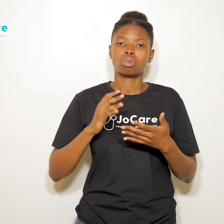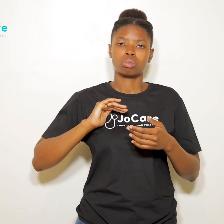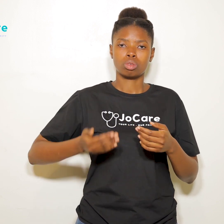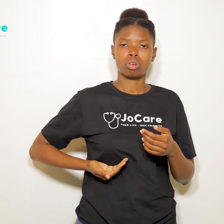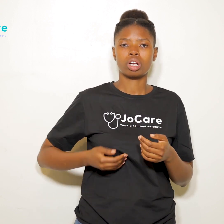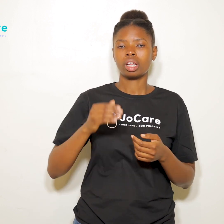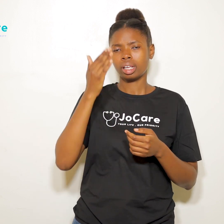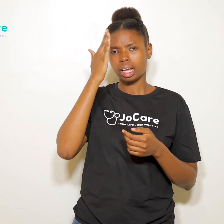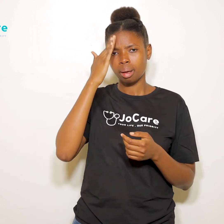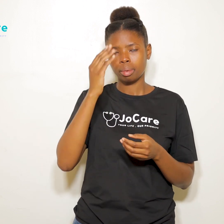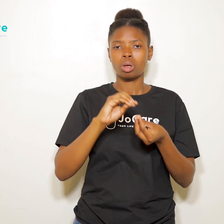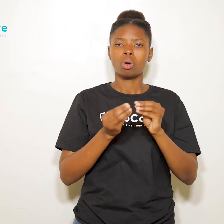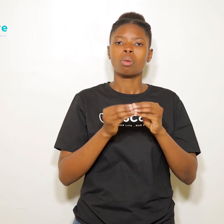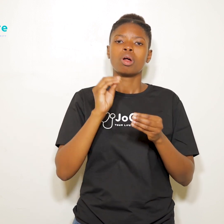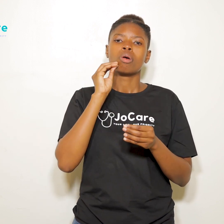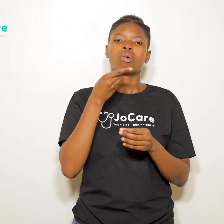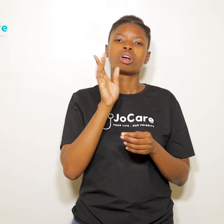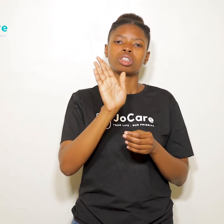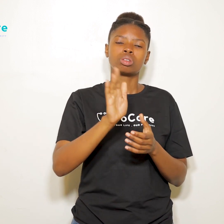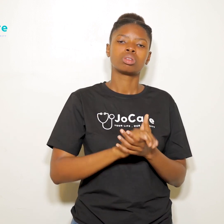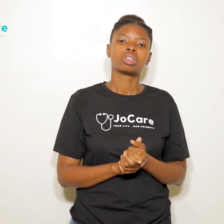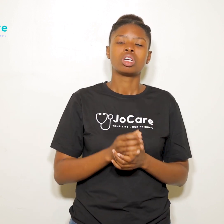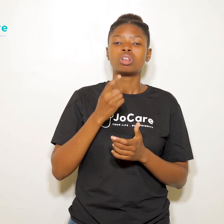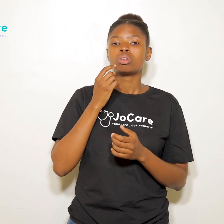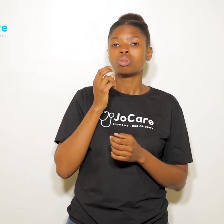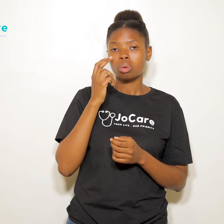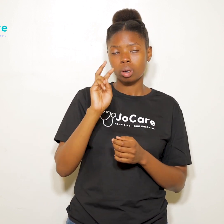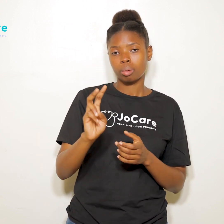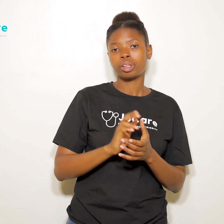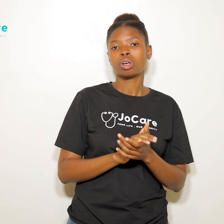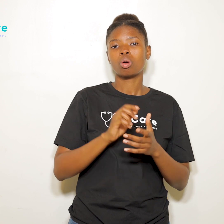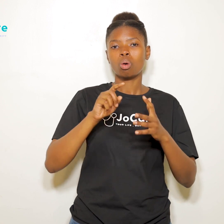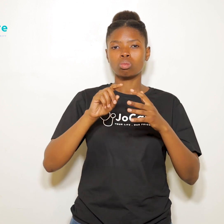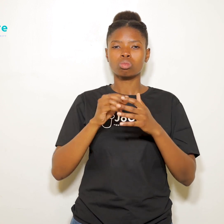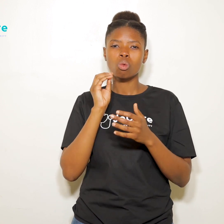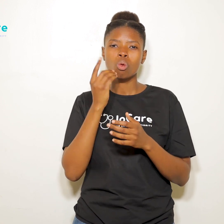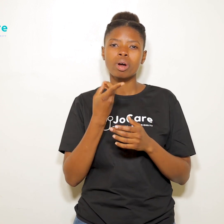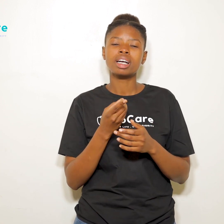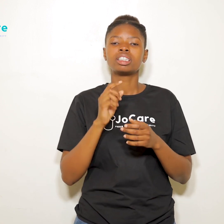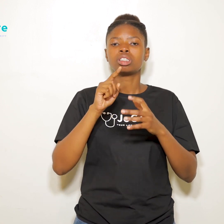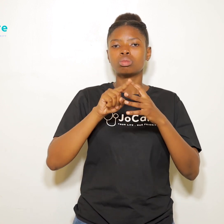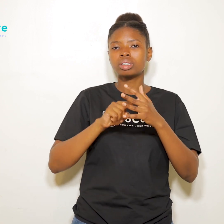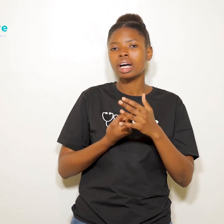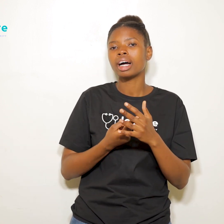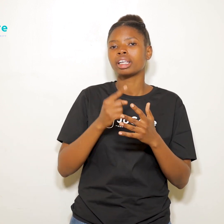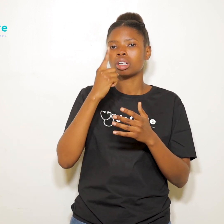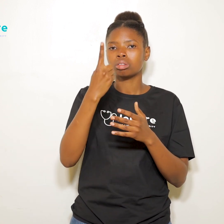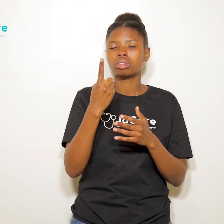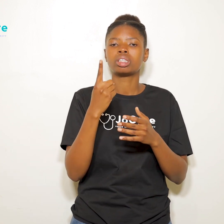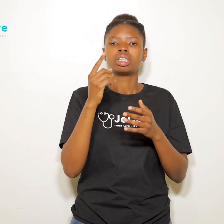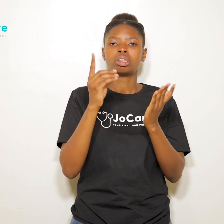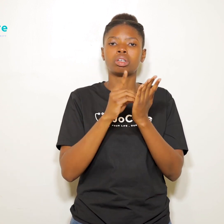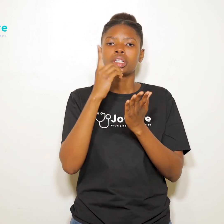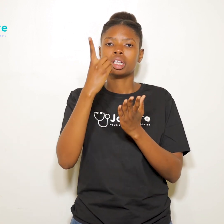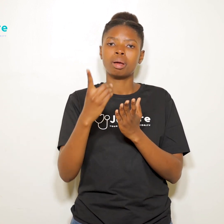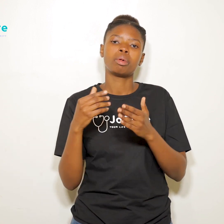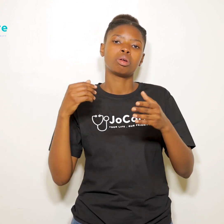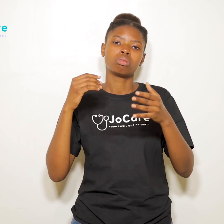ukwezi gutangira ku itariki ya mbere kukarangira ku ya 30, ni ukwezi guhinduka bitewe n'umubiri w'umuntu. Buri muntu